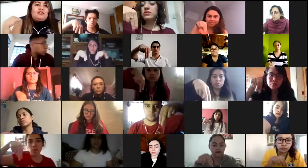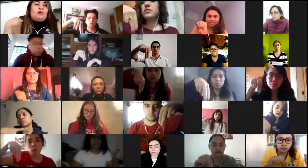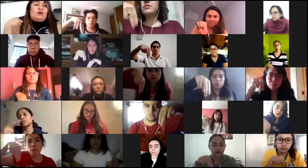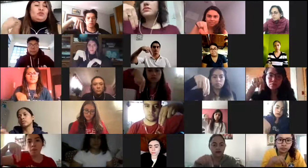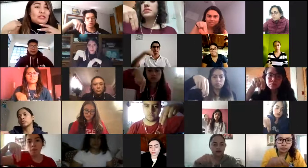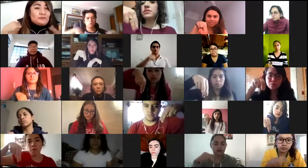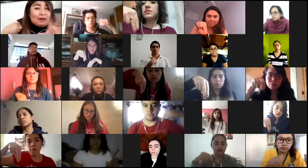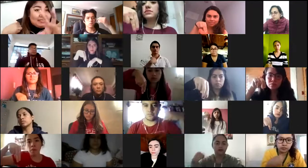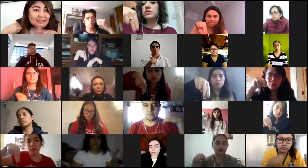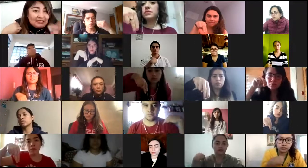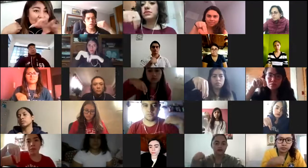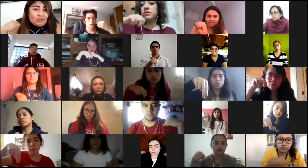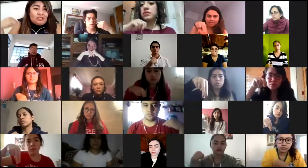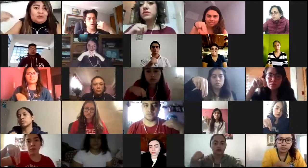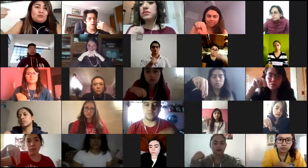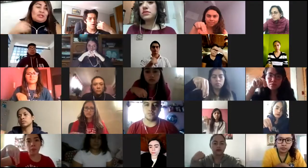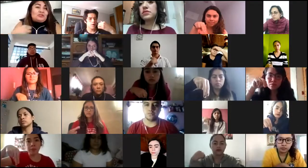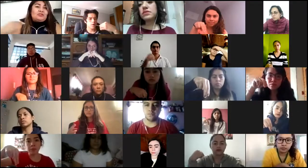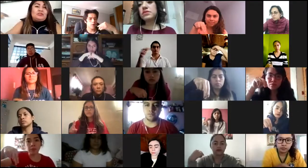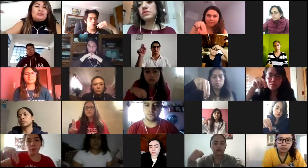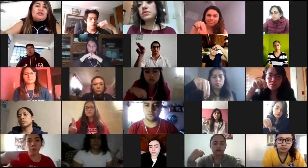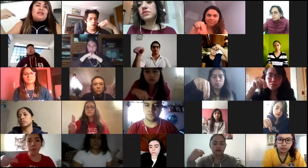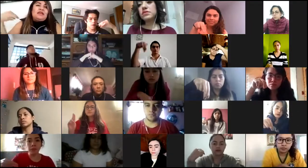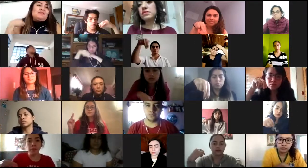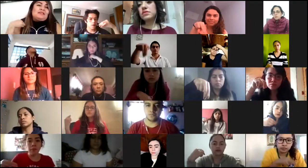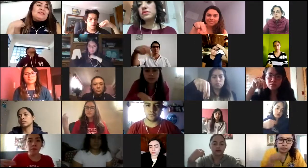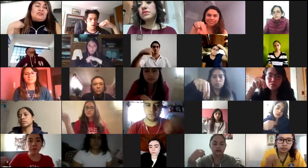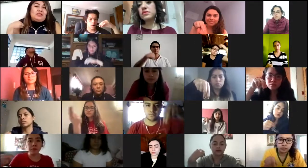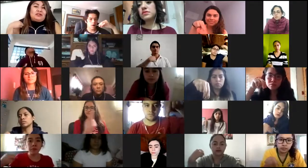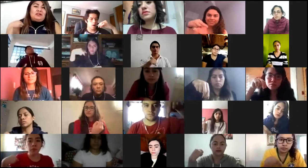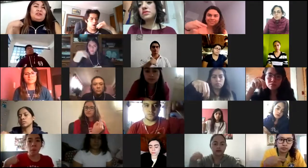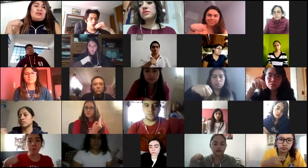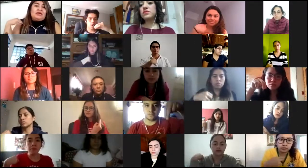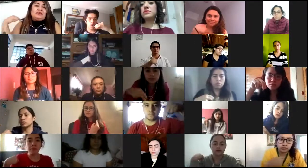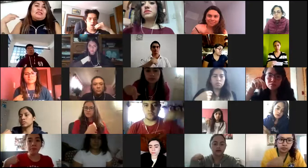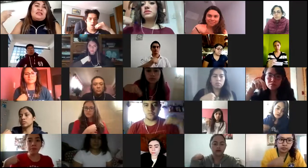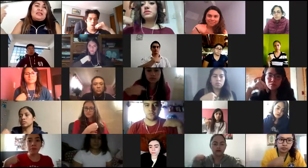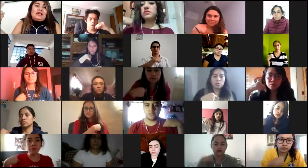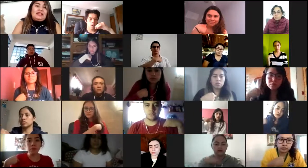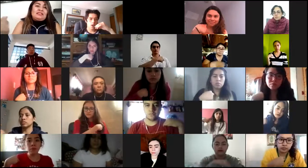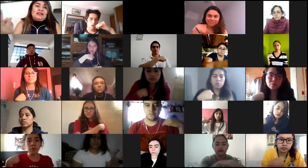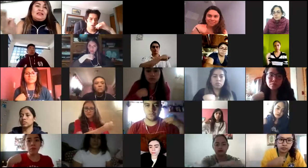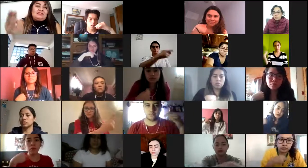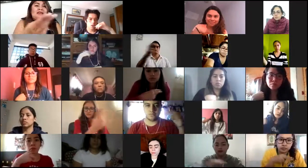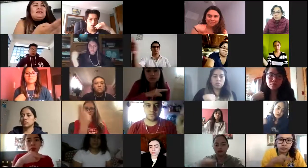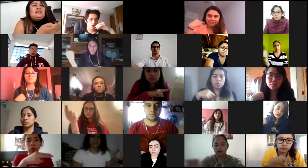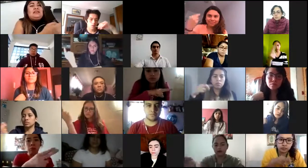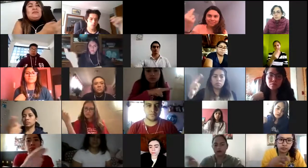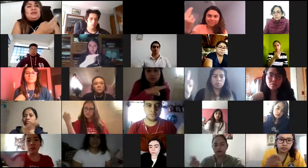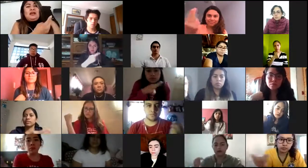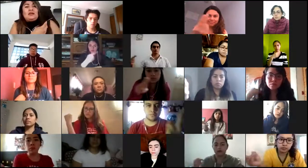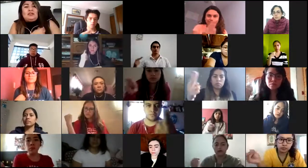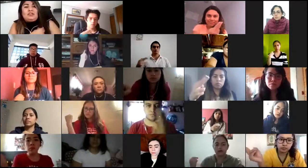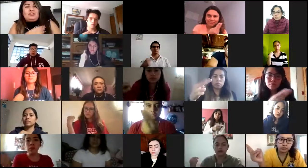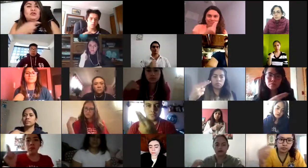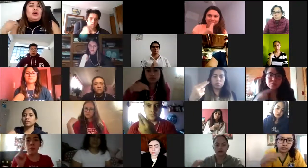y como tú eres parte de esa multitud, porque es nosotros, empiezas contigo, señalas a los demás y